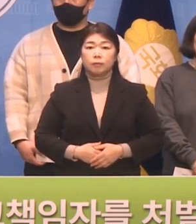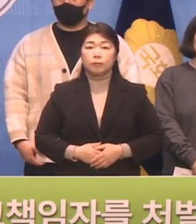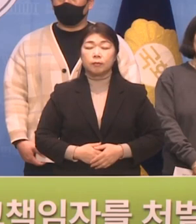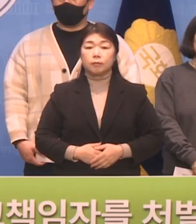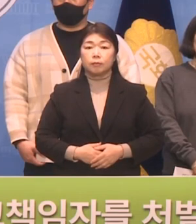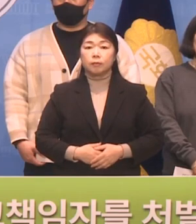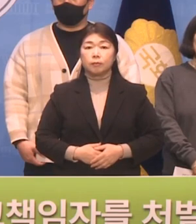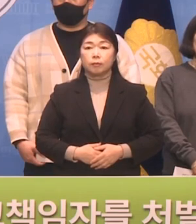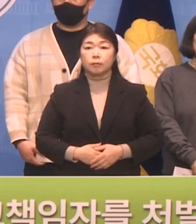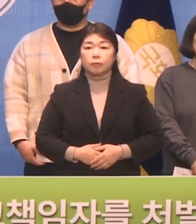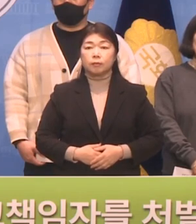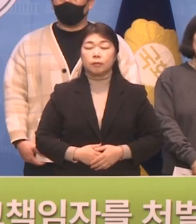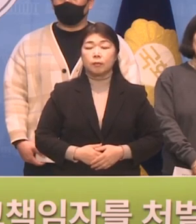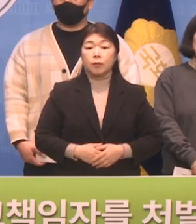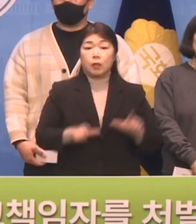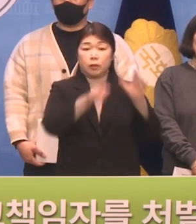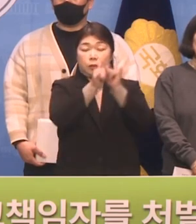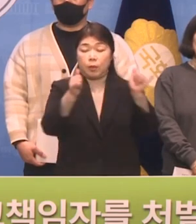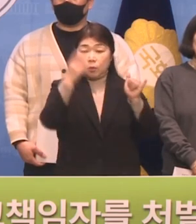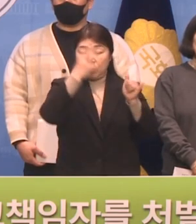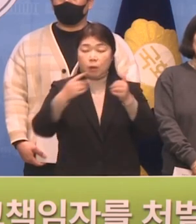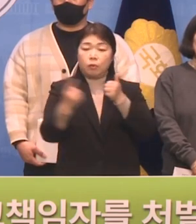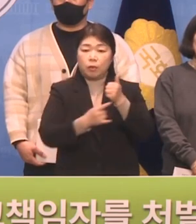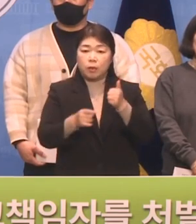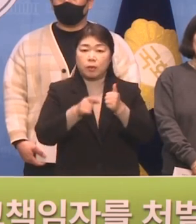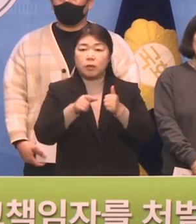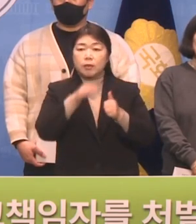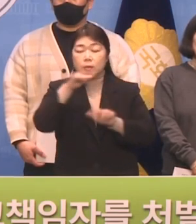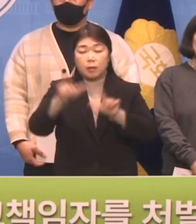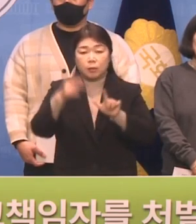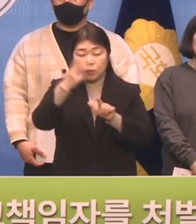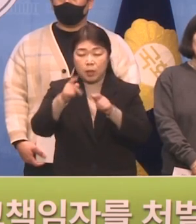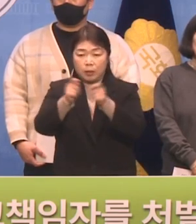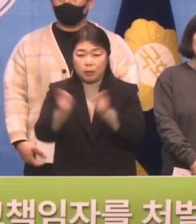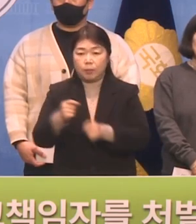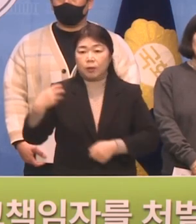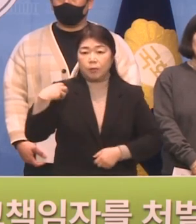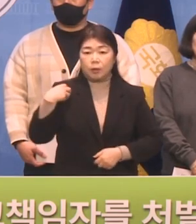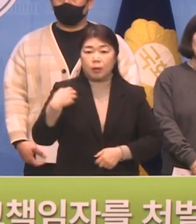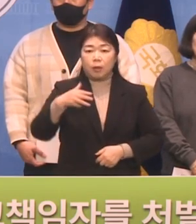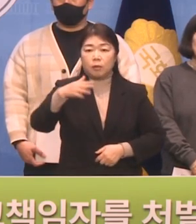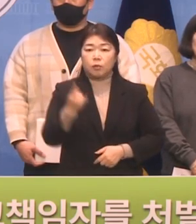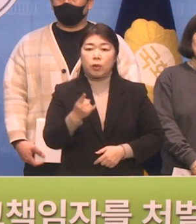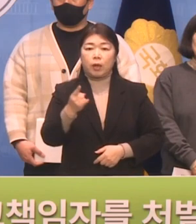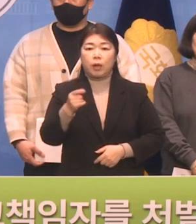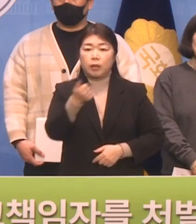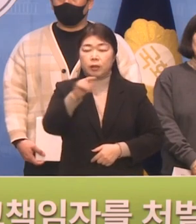네, 지금 시민조사위 진상규명팀장을 맡고 있는 최희천 박사입니다.